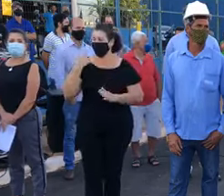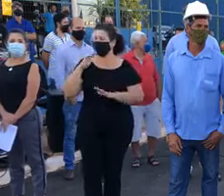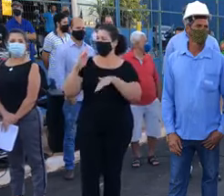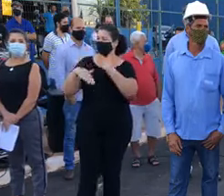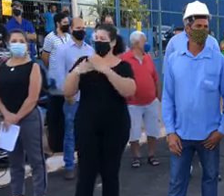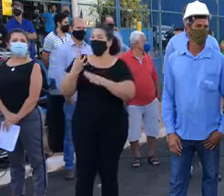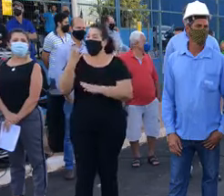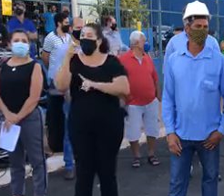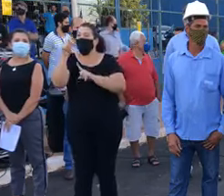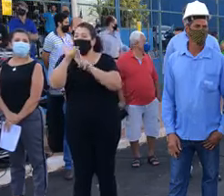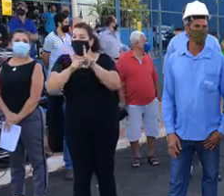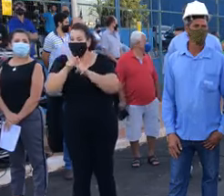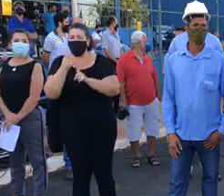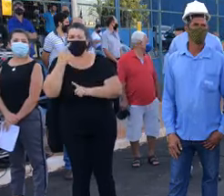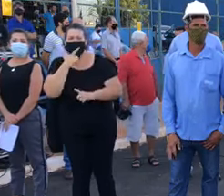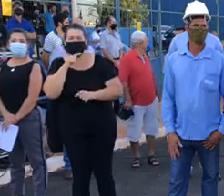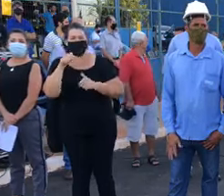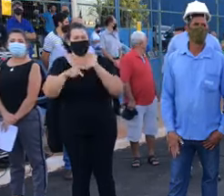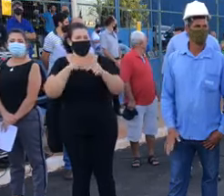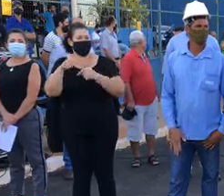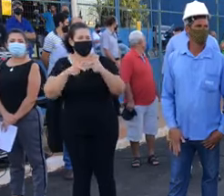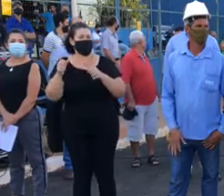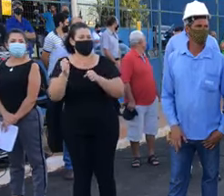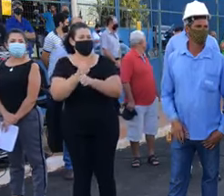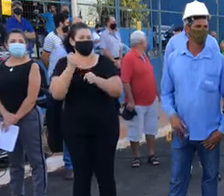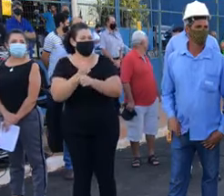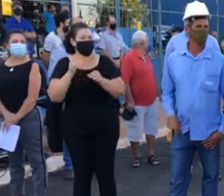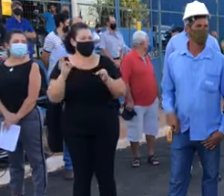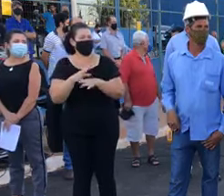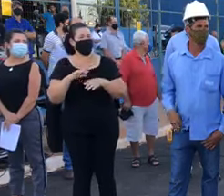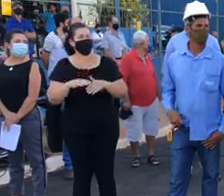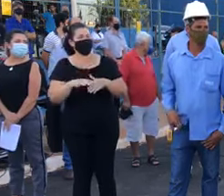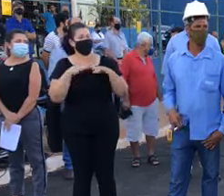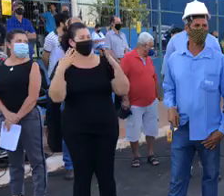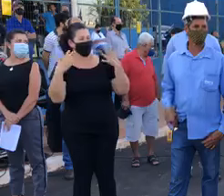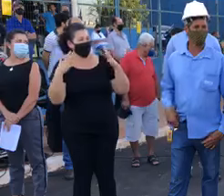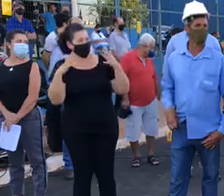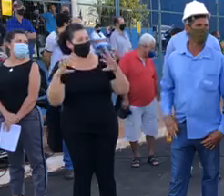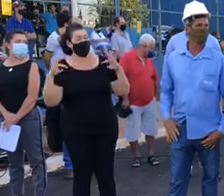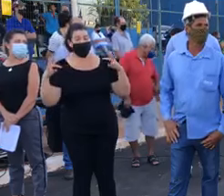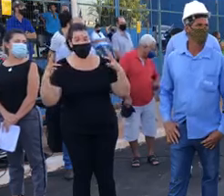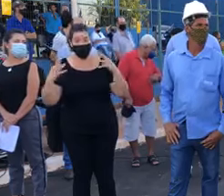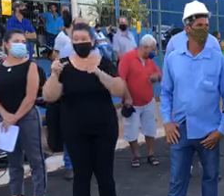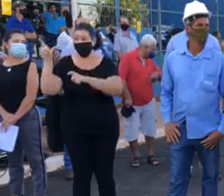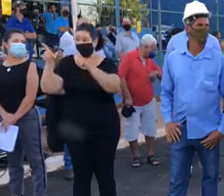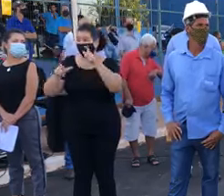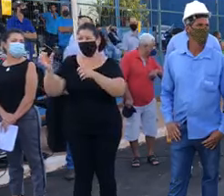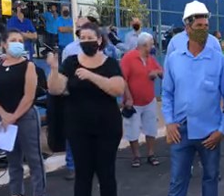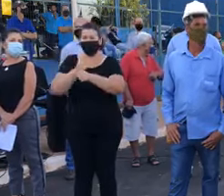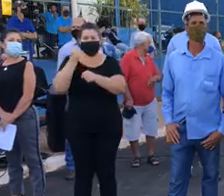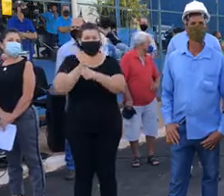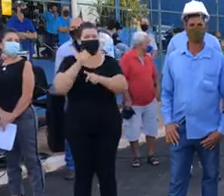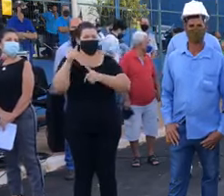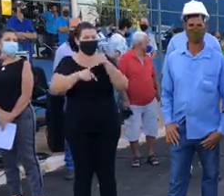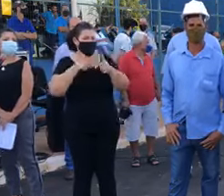mínimo 4 meses essa obra. Então, portanto, meus parabéns a todos aqueles que trabalharam nessa obra